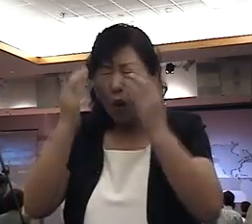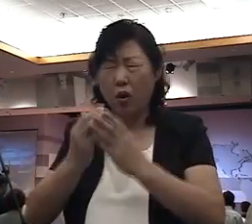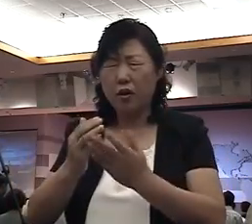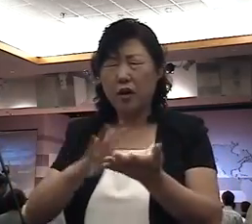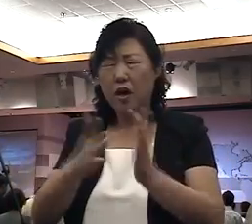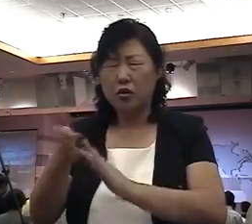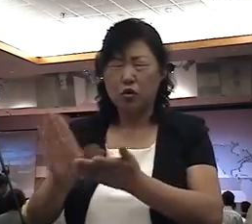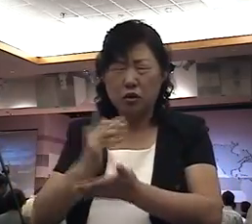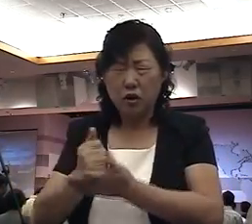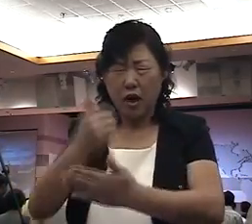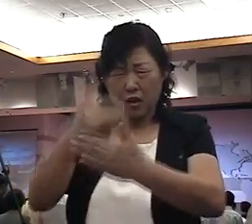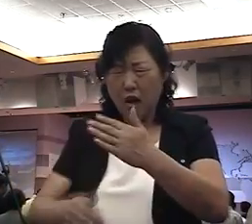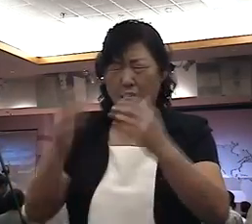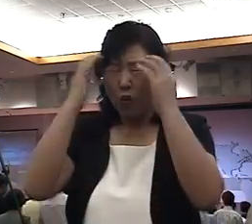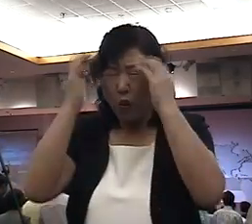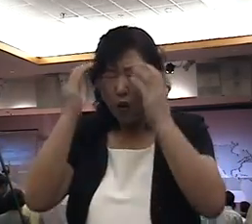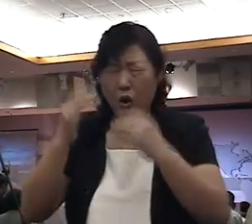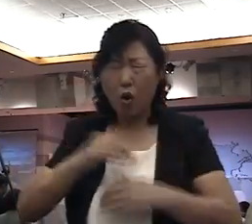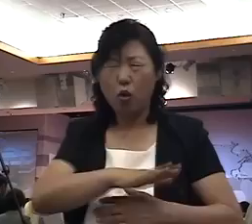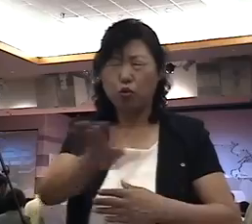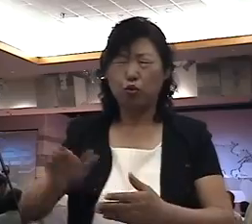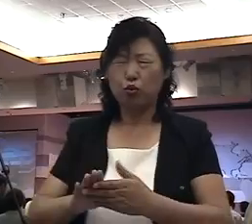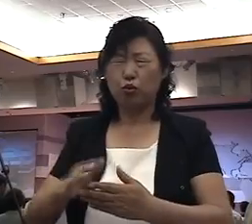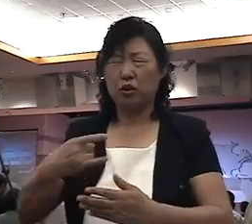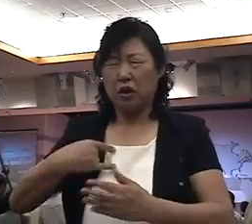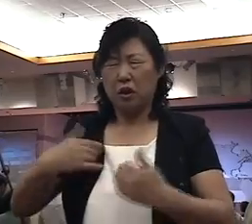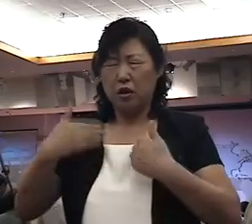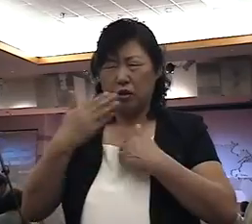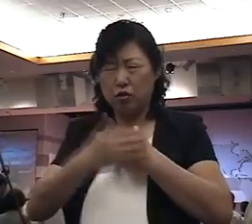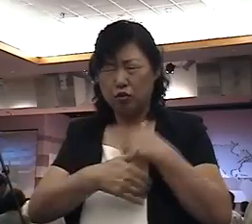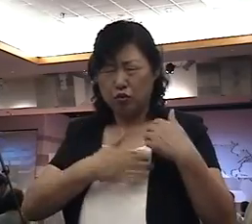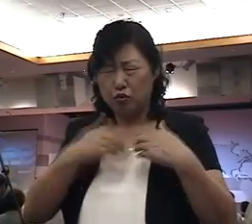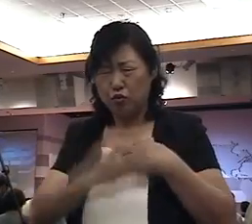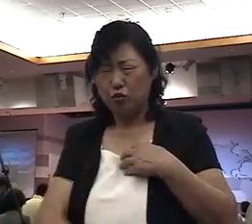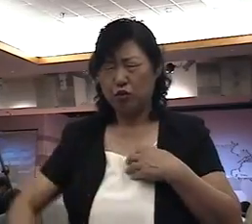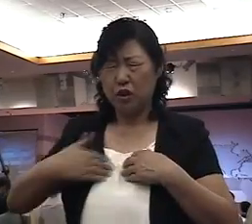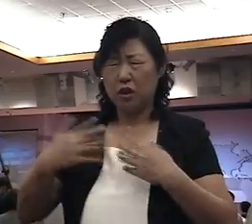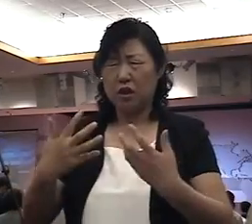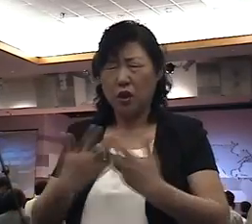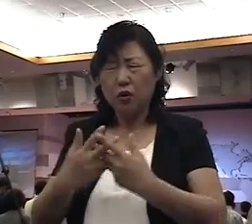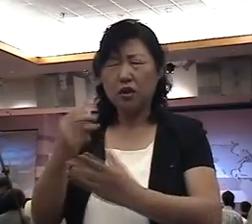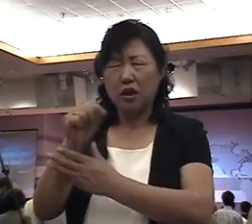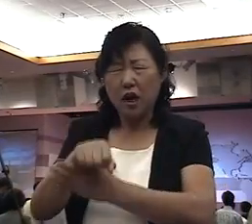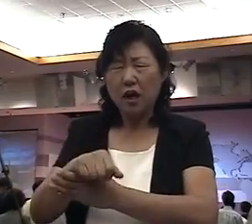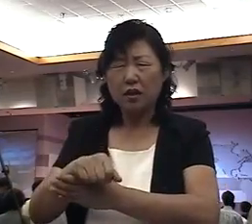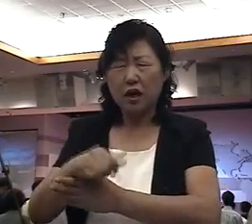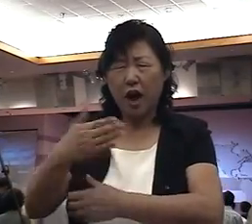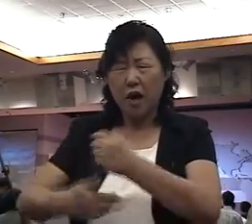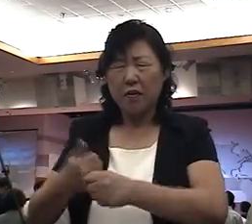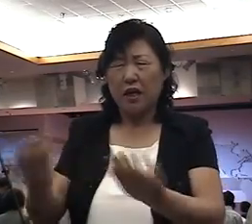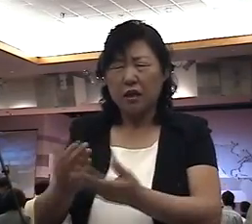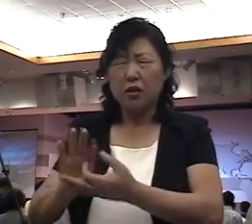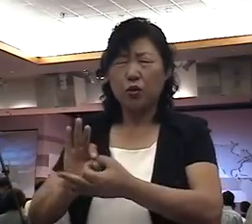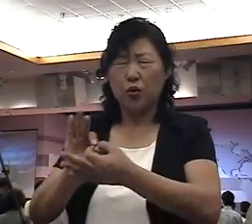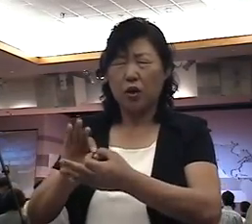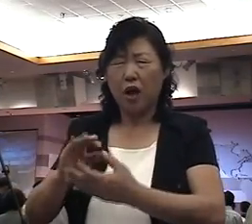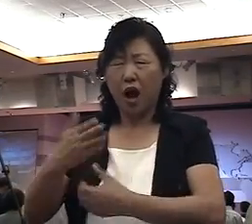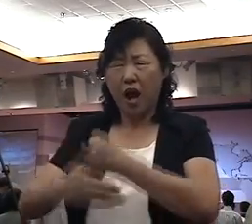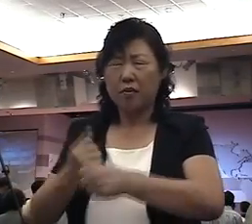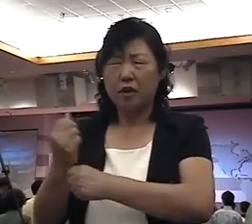고난을 우리 육체에 채우시길 원하시는 하나님의 허락하심이기에 이 일들을 통하여 하나님의 살아계심과